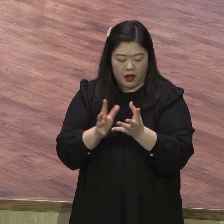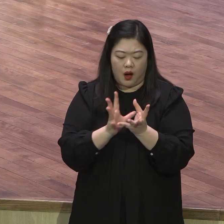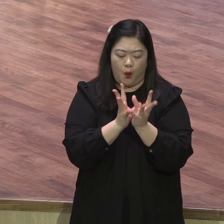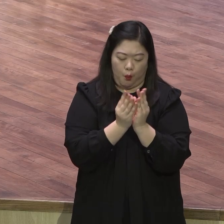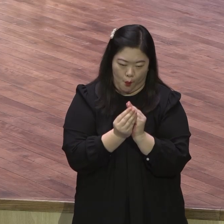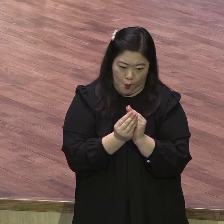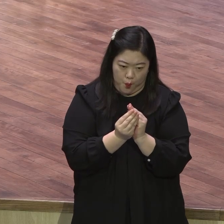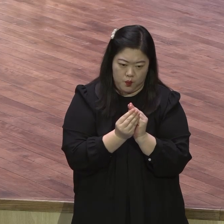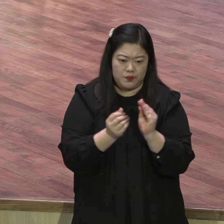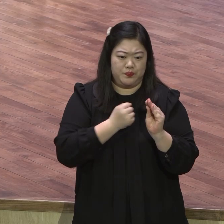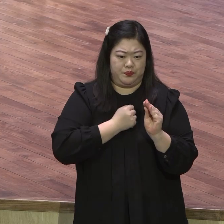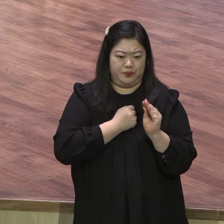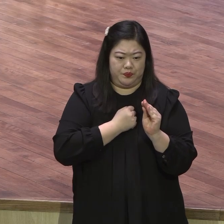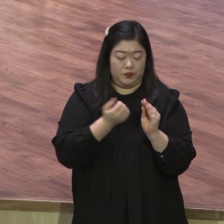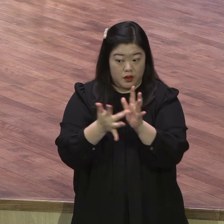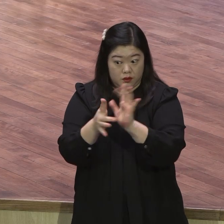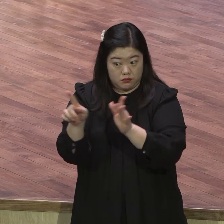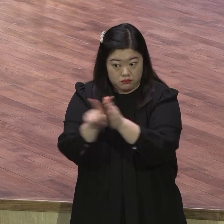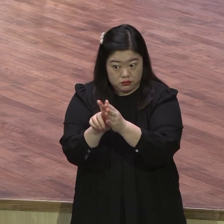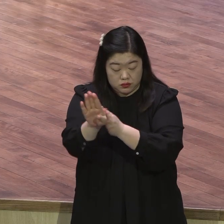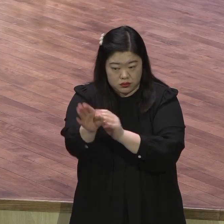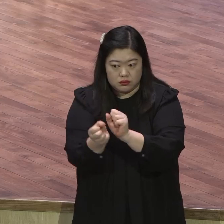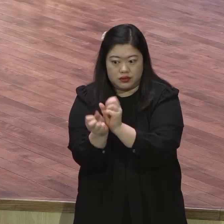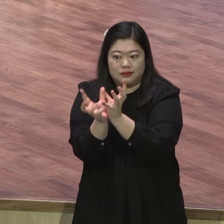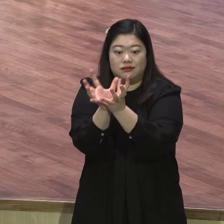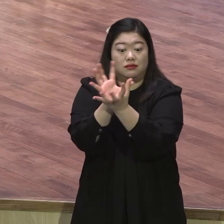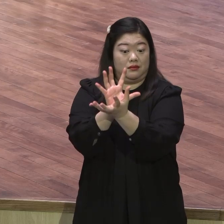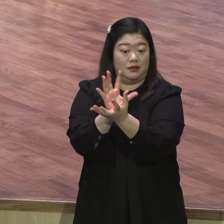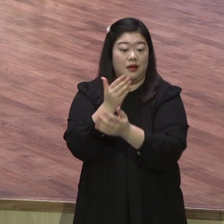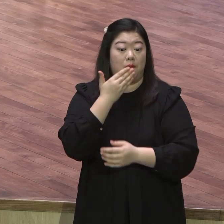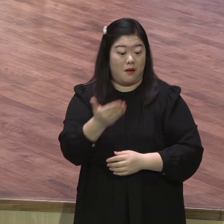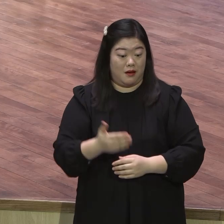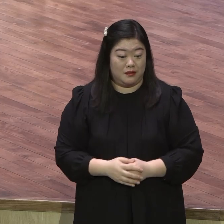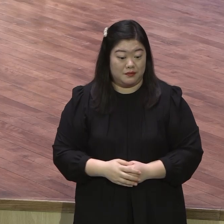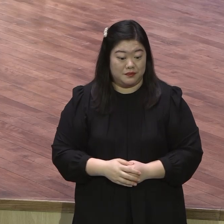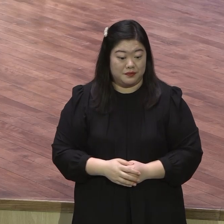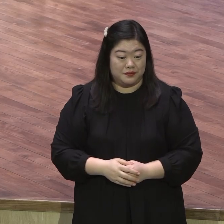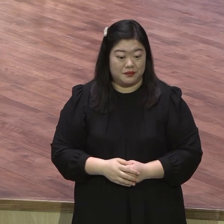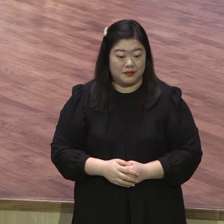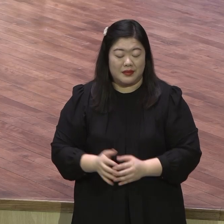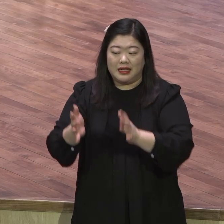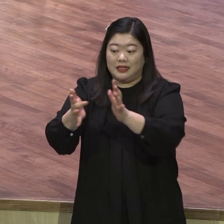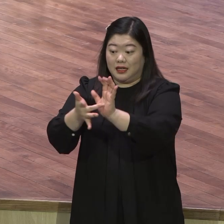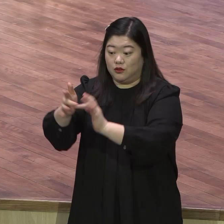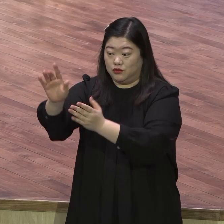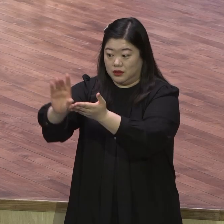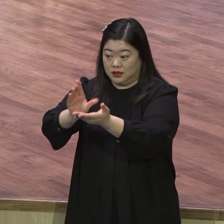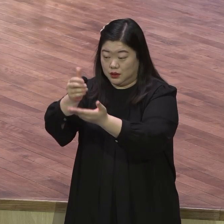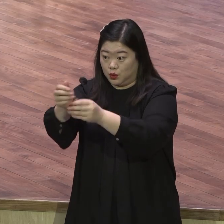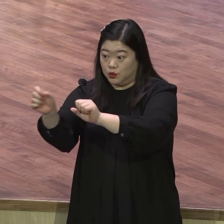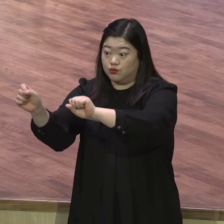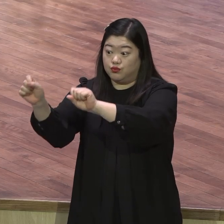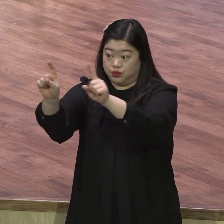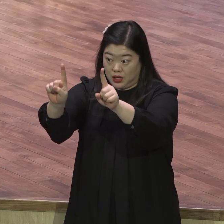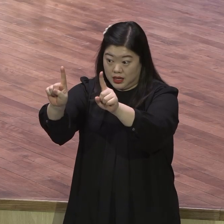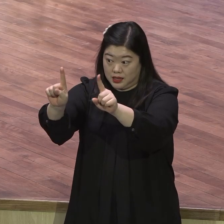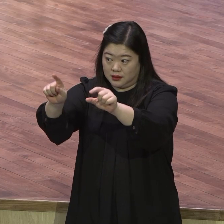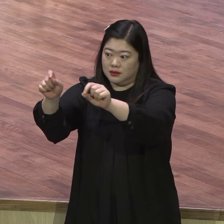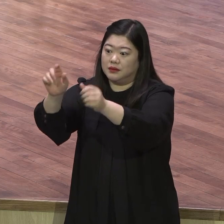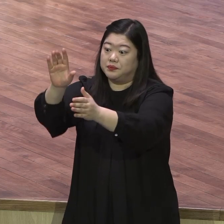우리의 부활을 바라보셨습니다. 예수 그리스도가 부활하신 것은 나에게